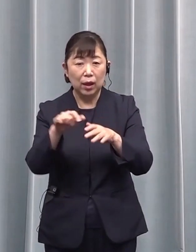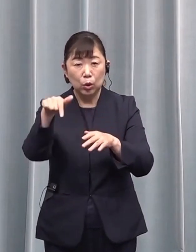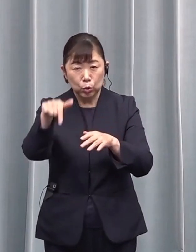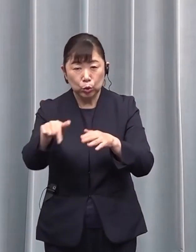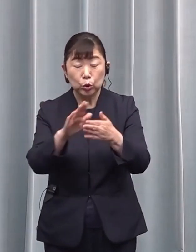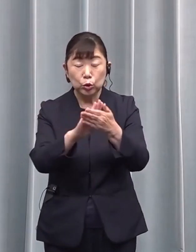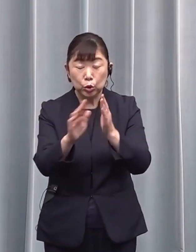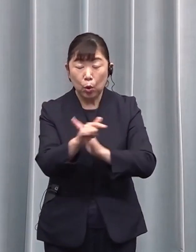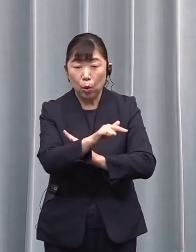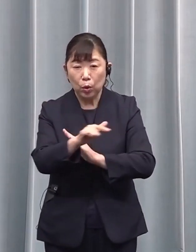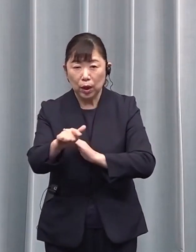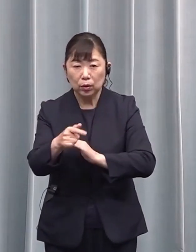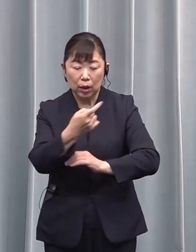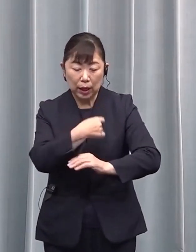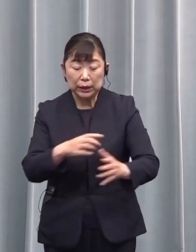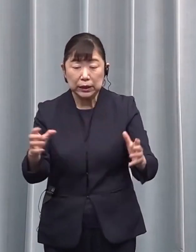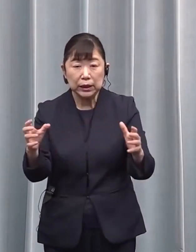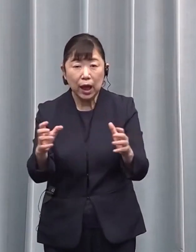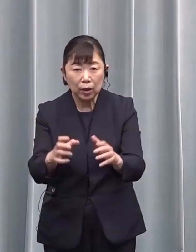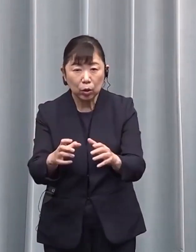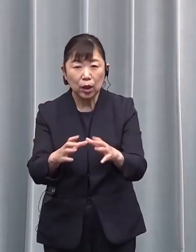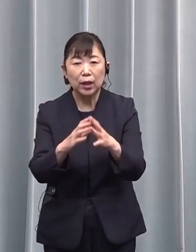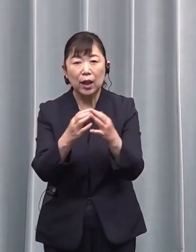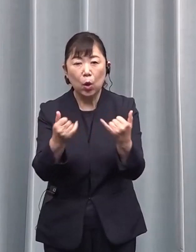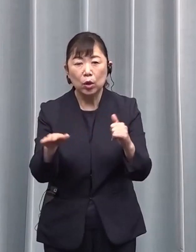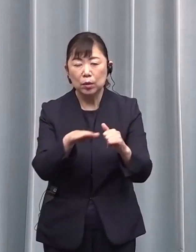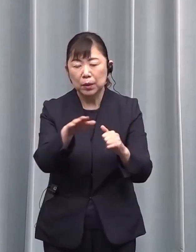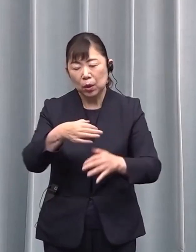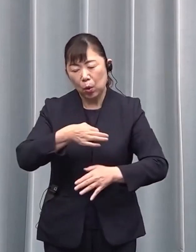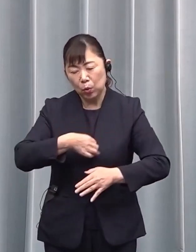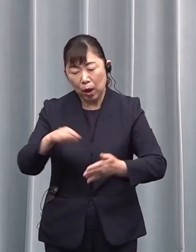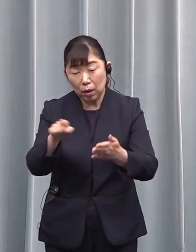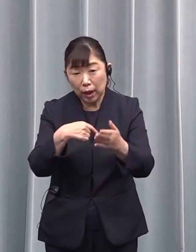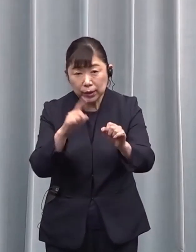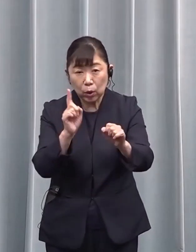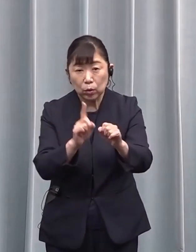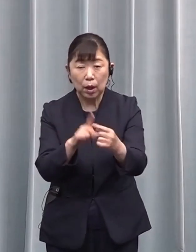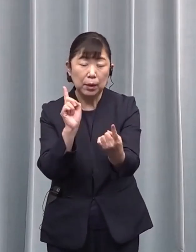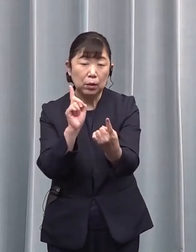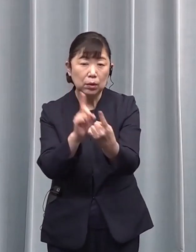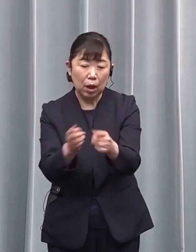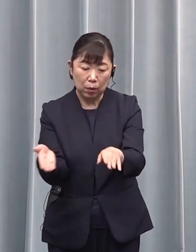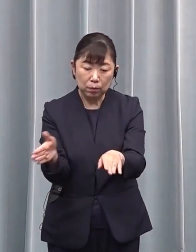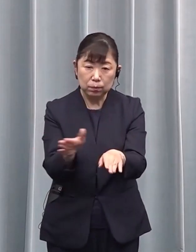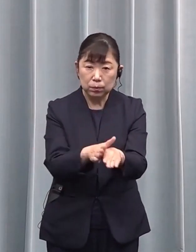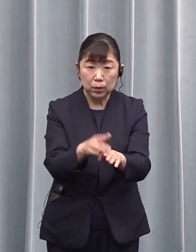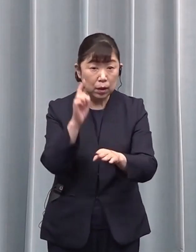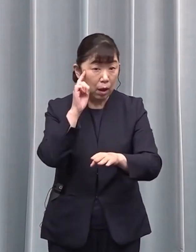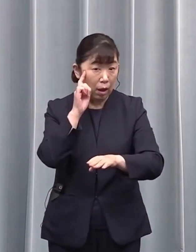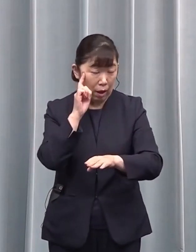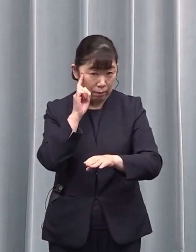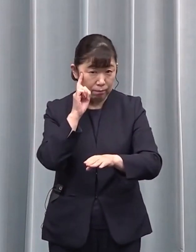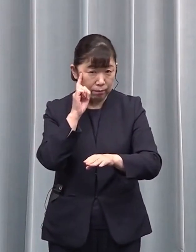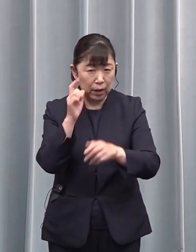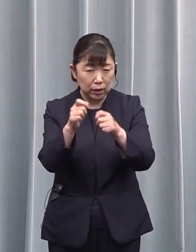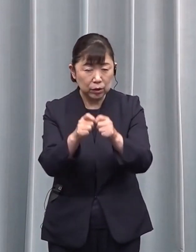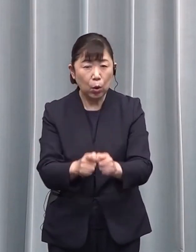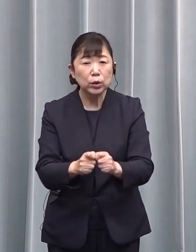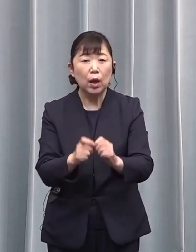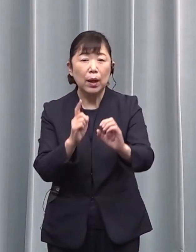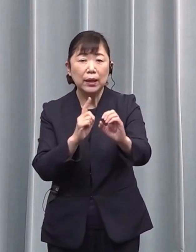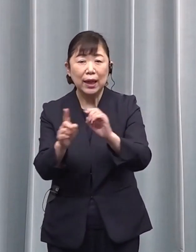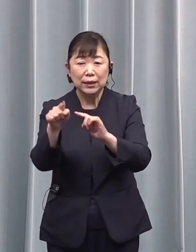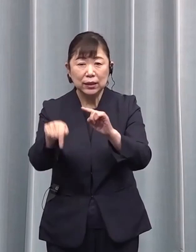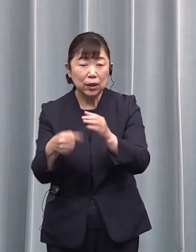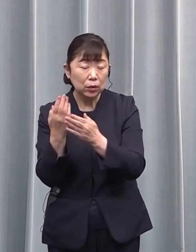関係府省等が一丸となって国民の皆様の不安解消への対応を講じていく考えであり、詳細はデジタル庁にお